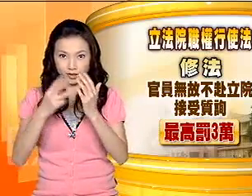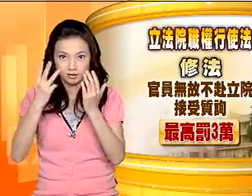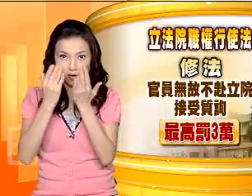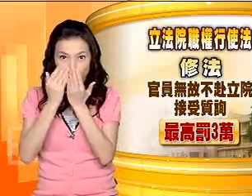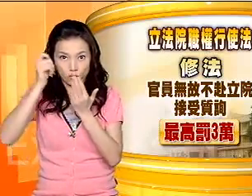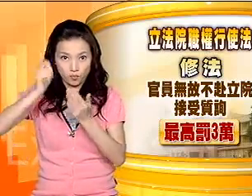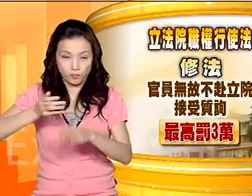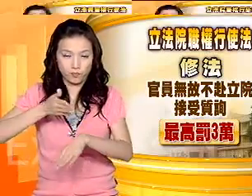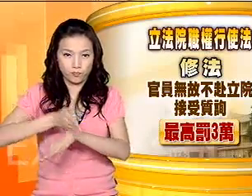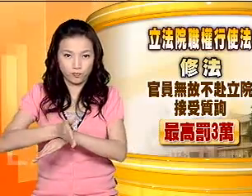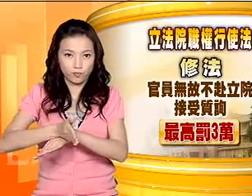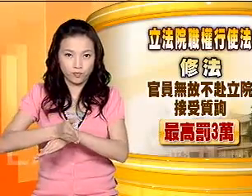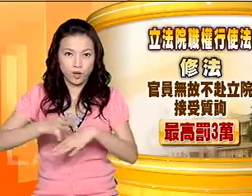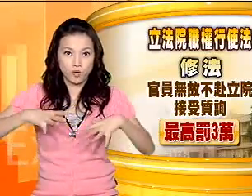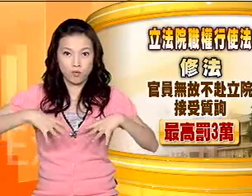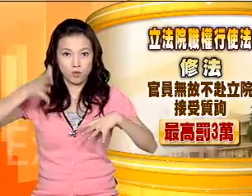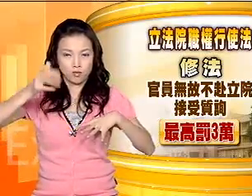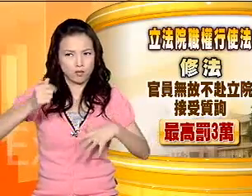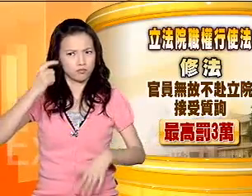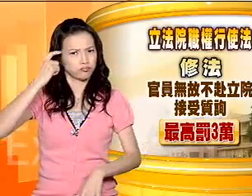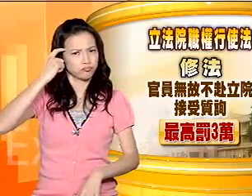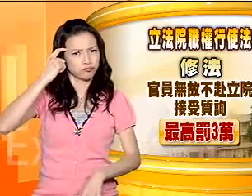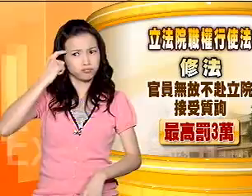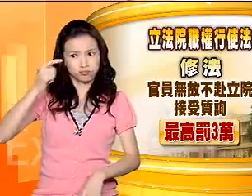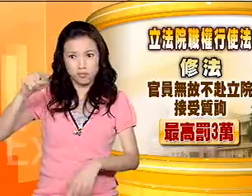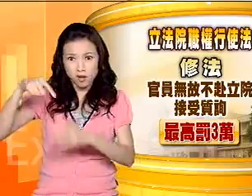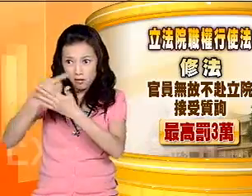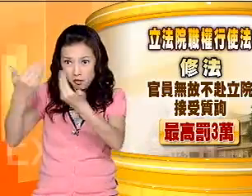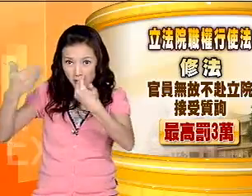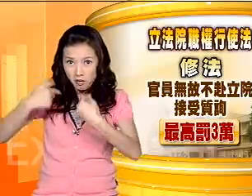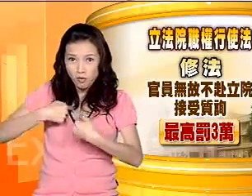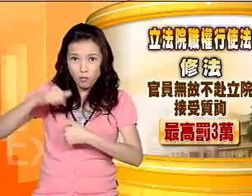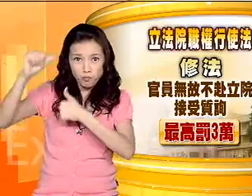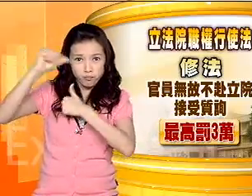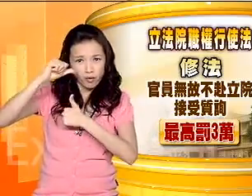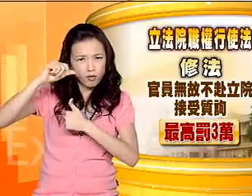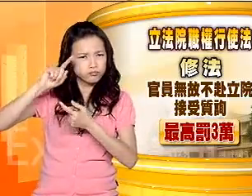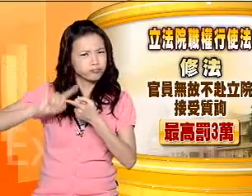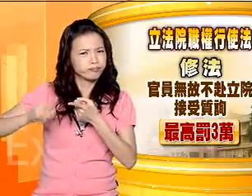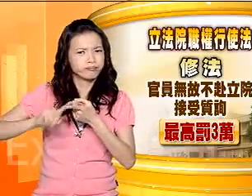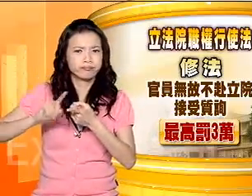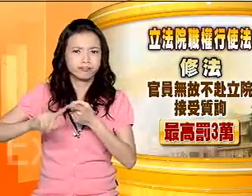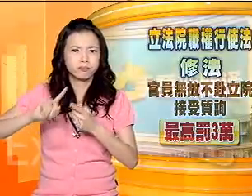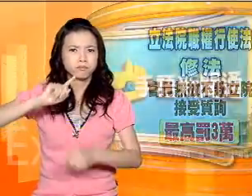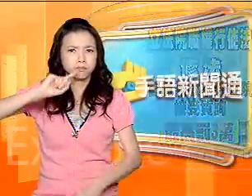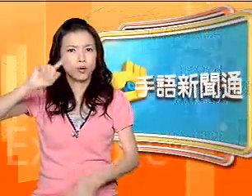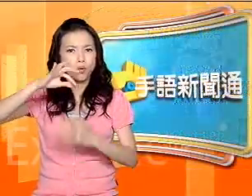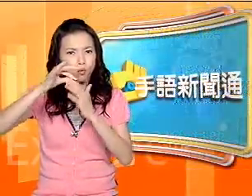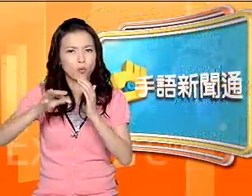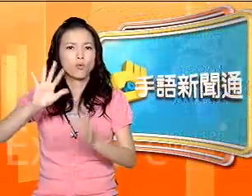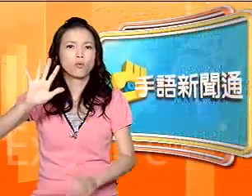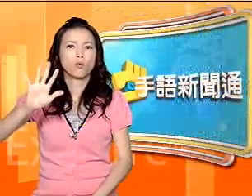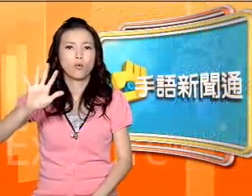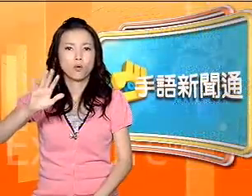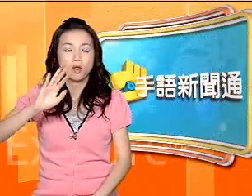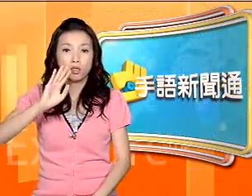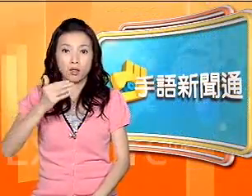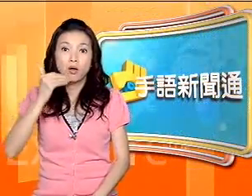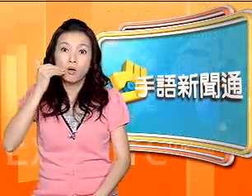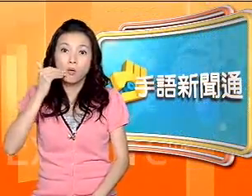文三读修正通过之后，立法院也会建立相关的行政救济机制。不过如果立委自己不